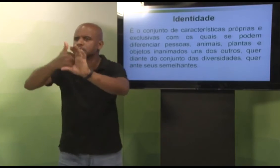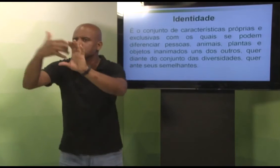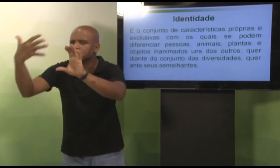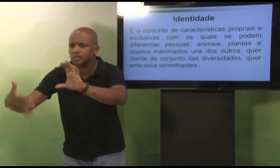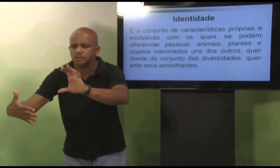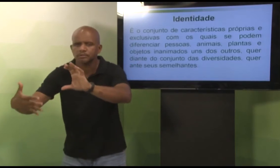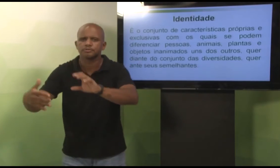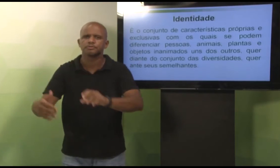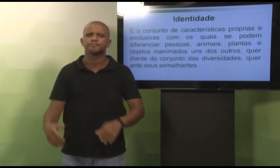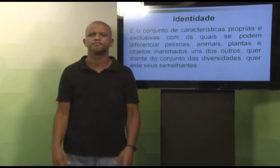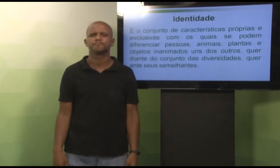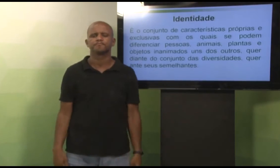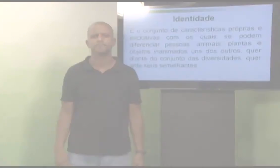Cada um com sua característica.